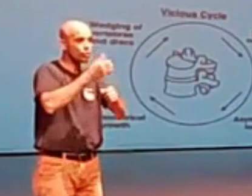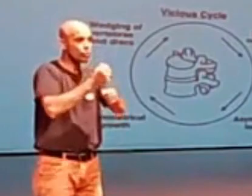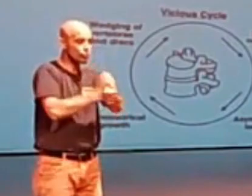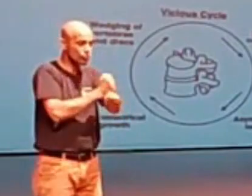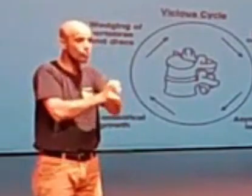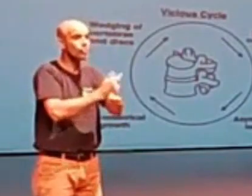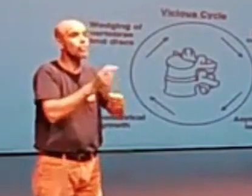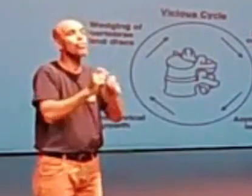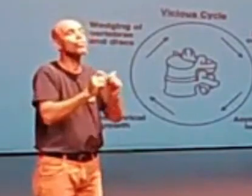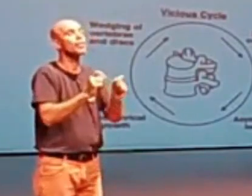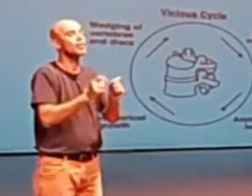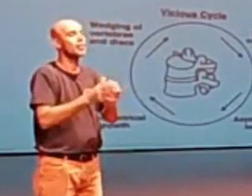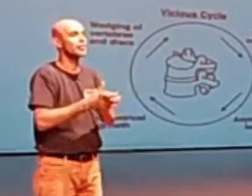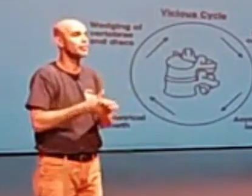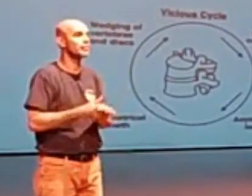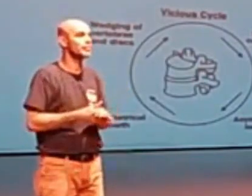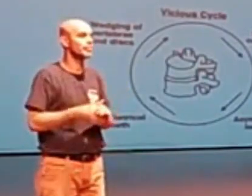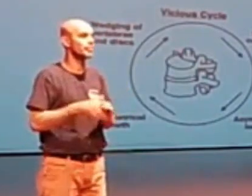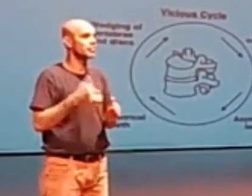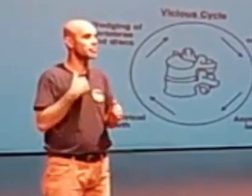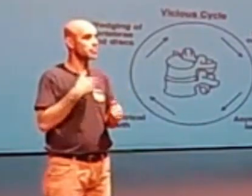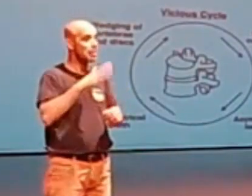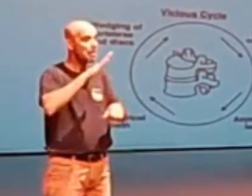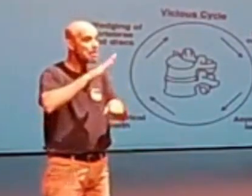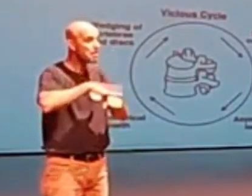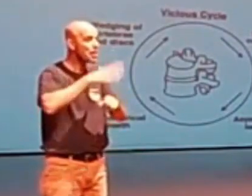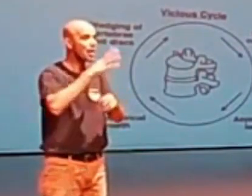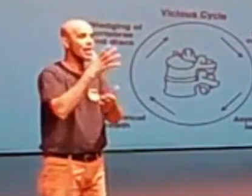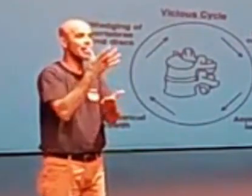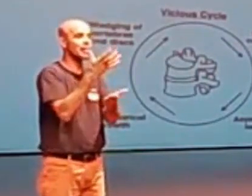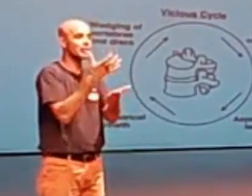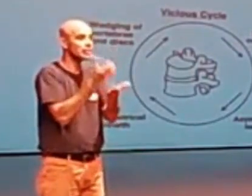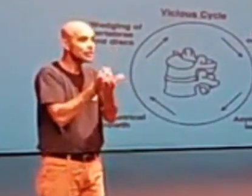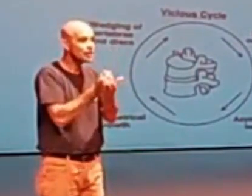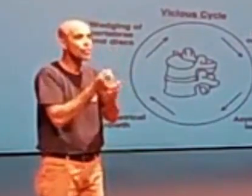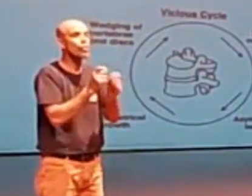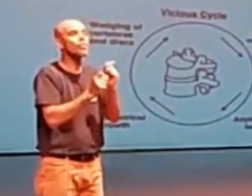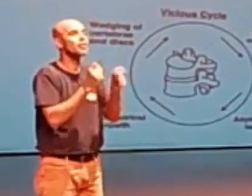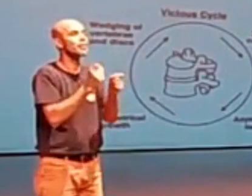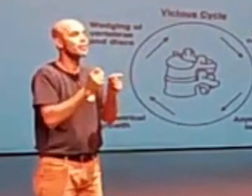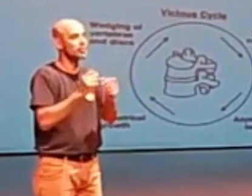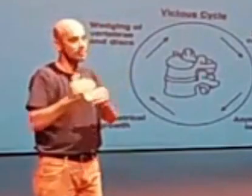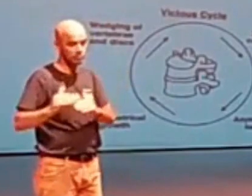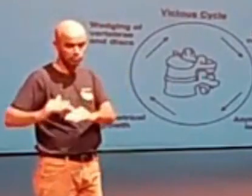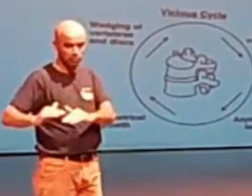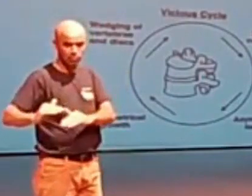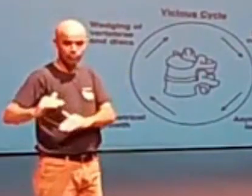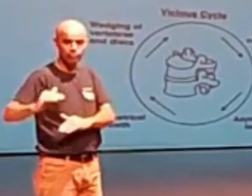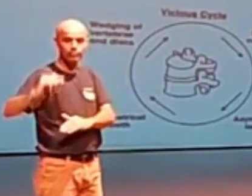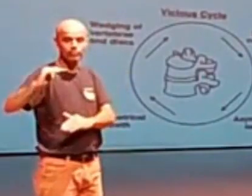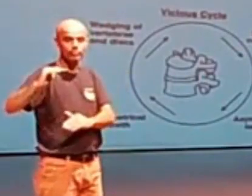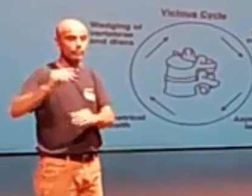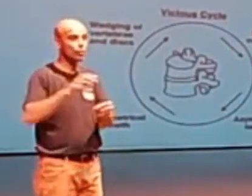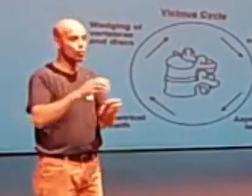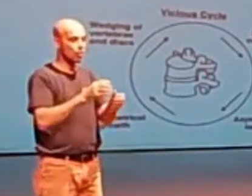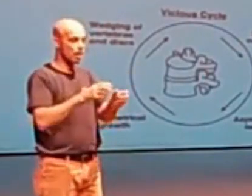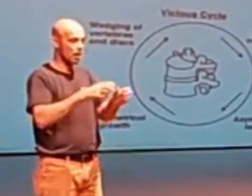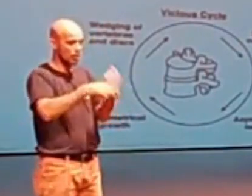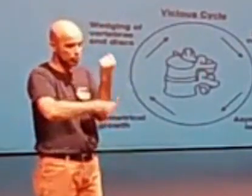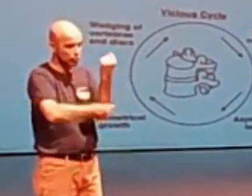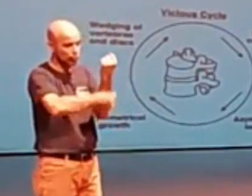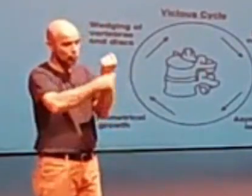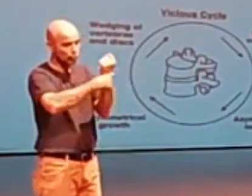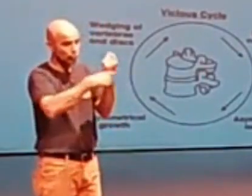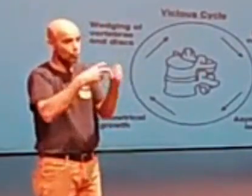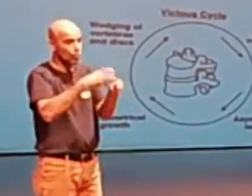manhã, é a hipótese mais aceita no momento para esse crescimento simples. Uma curva começa, e como eu disse para